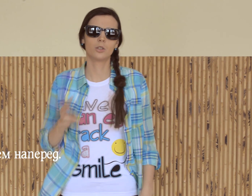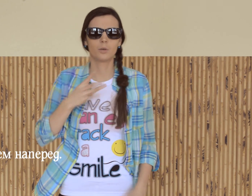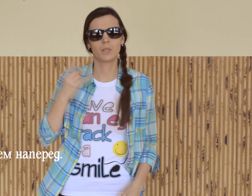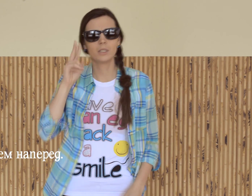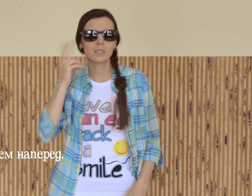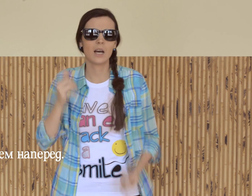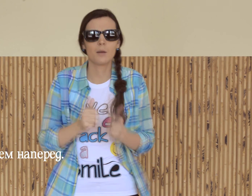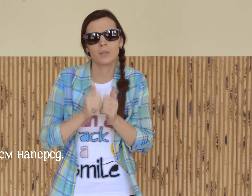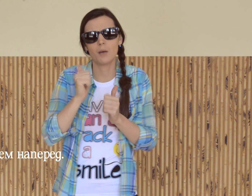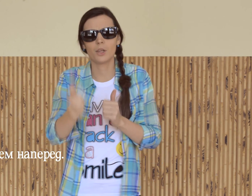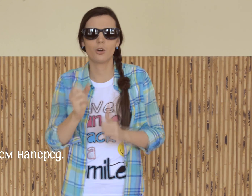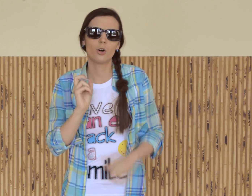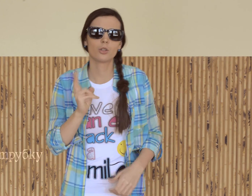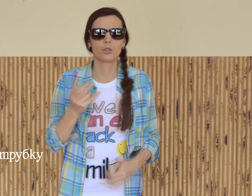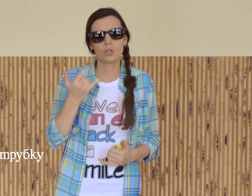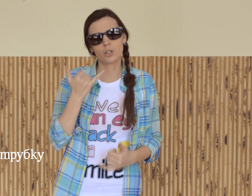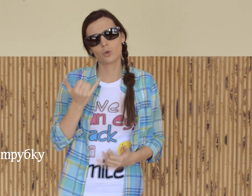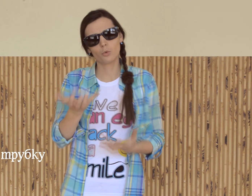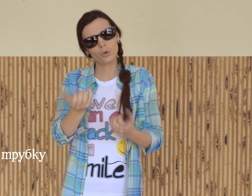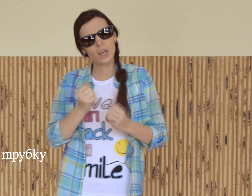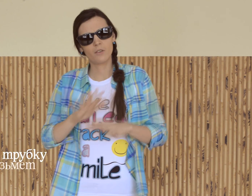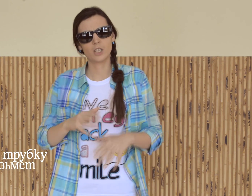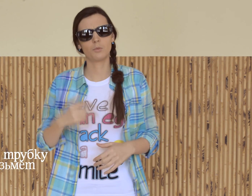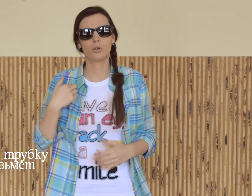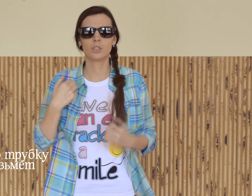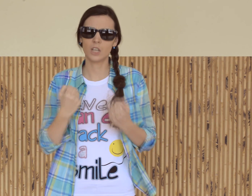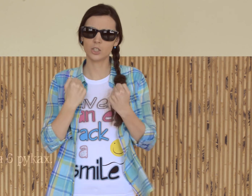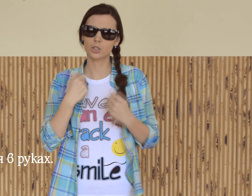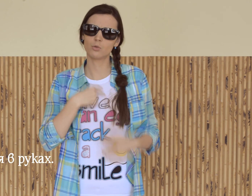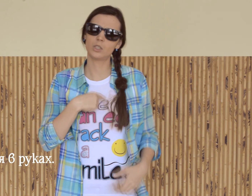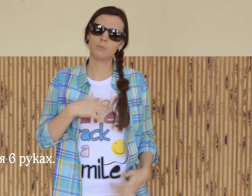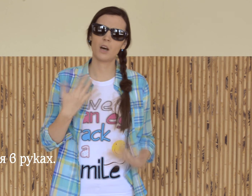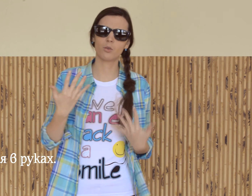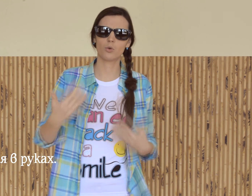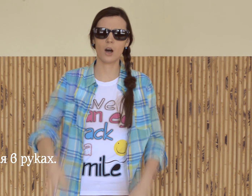Мы знаем наперед, кто-то трубку не возьмет. Я держу себя в руках.